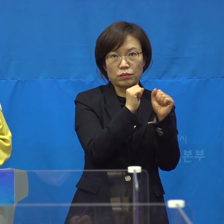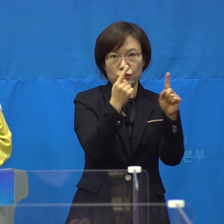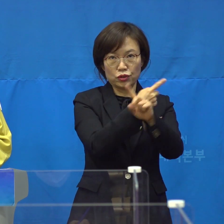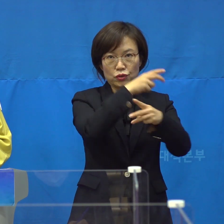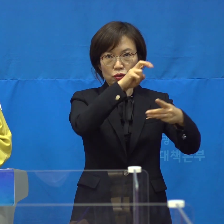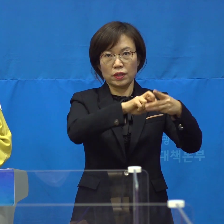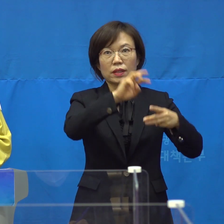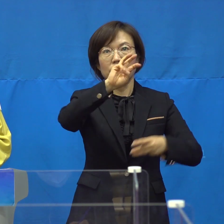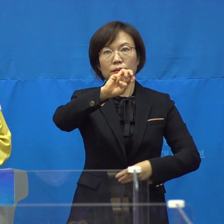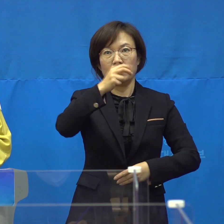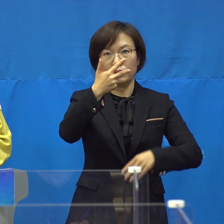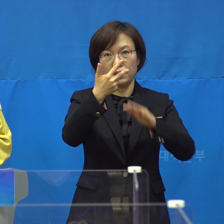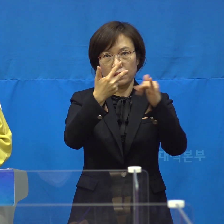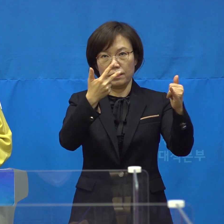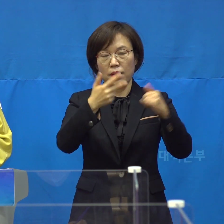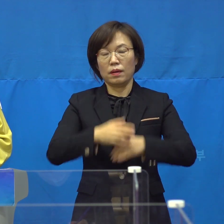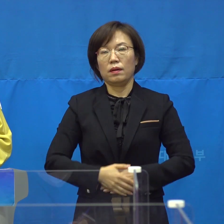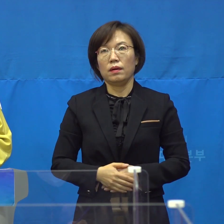경북생활치료센터 37명,